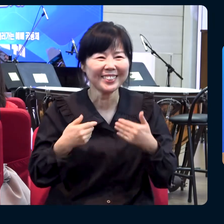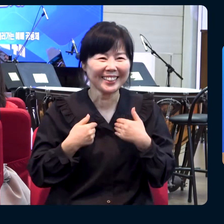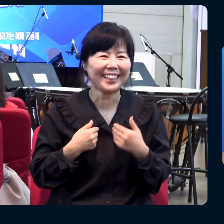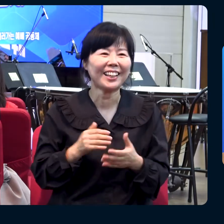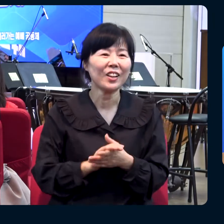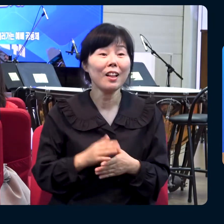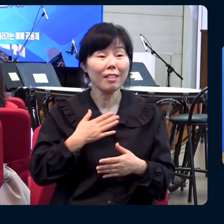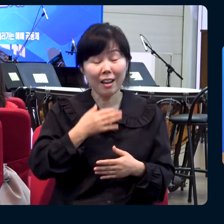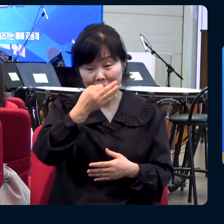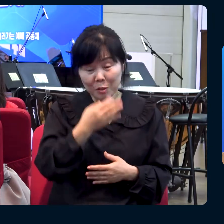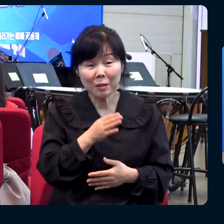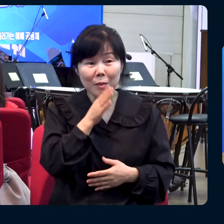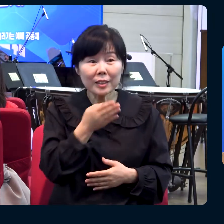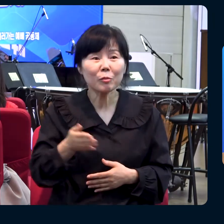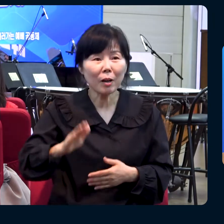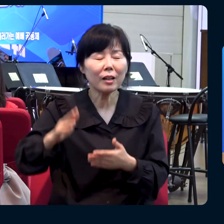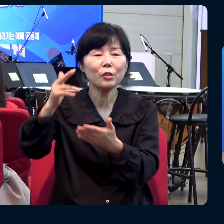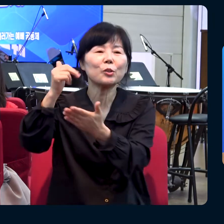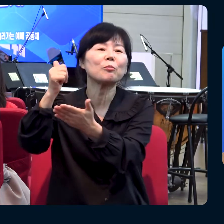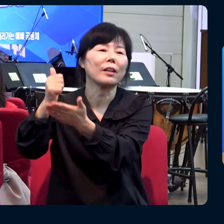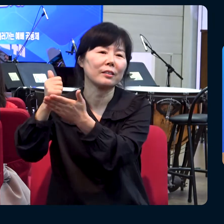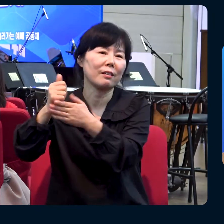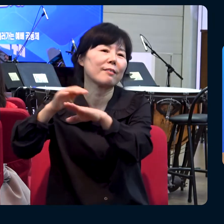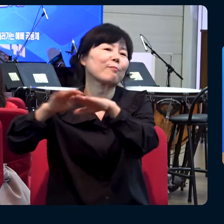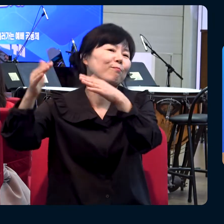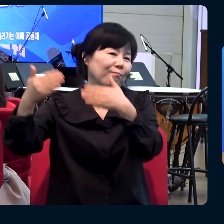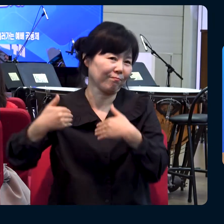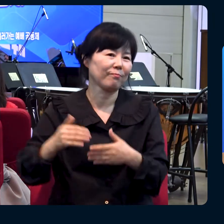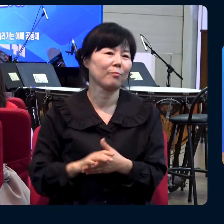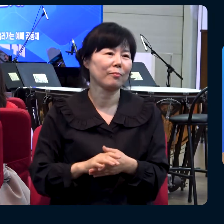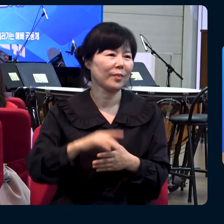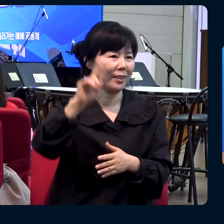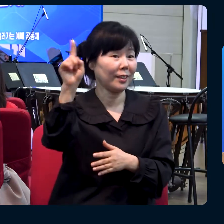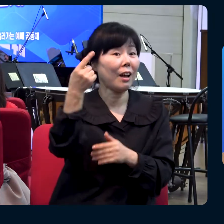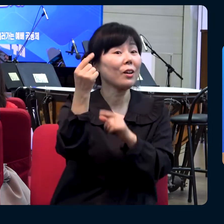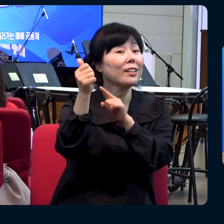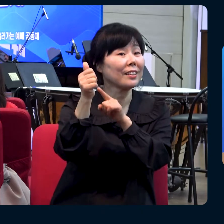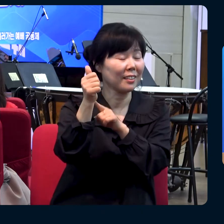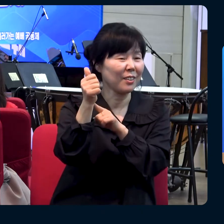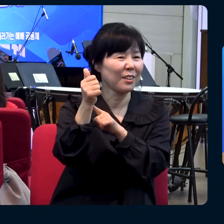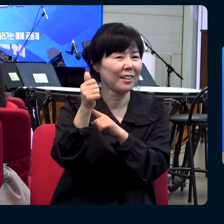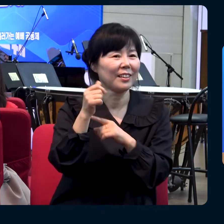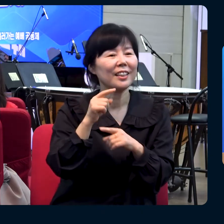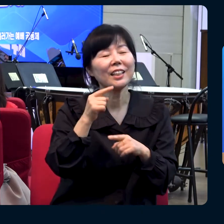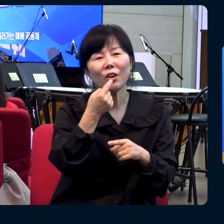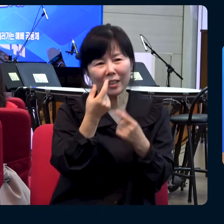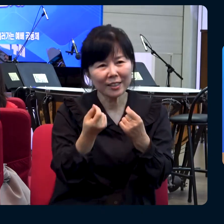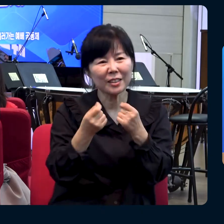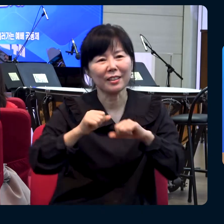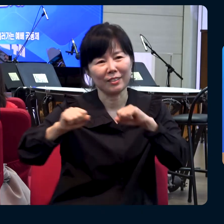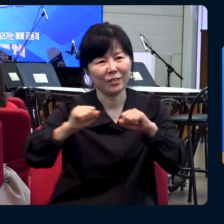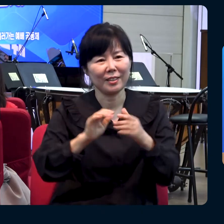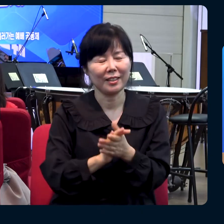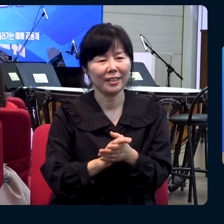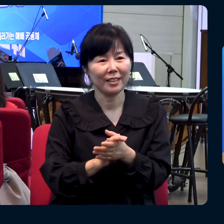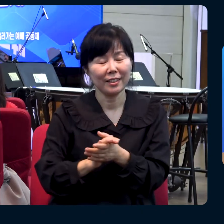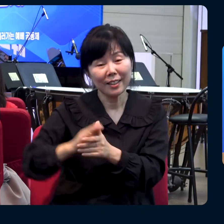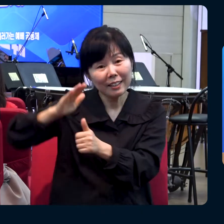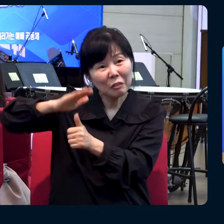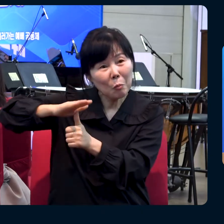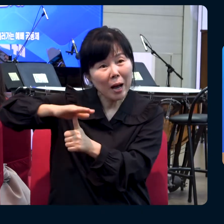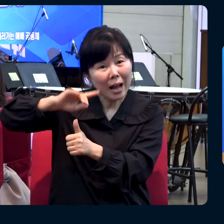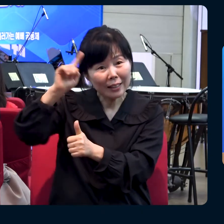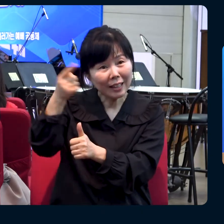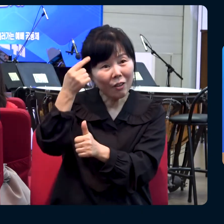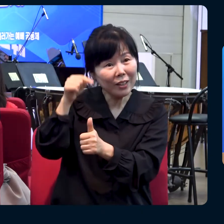주께서 이 문제를 붙들고 계신다. 다윗이 이렇게 말한 겁니다. 여러분 솔직하게 얘기해보세요. 10대